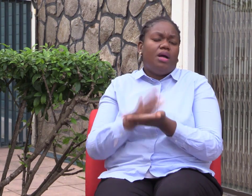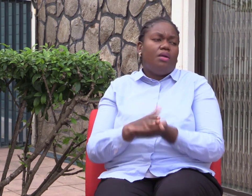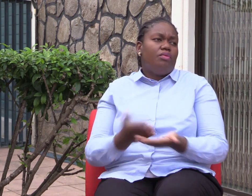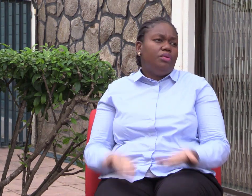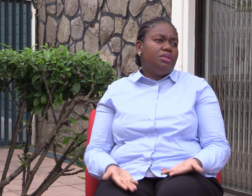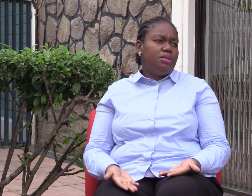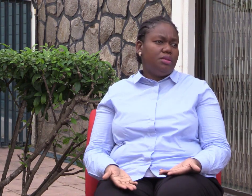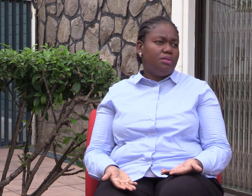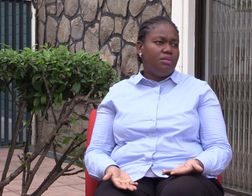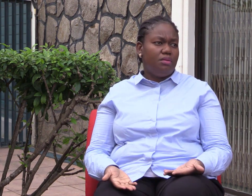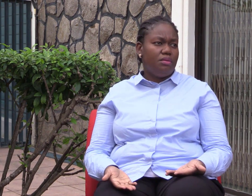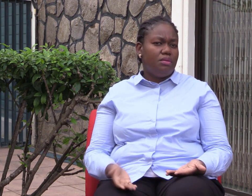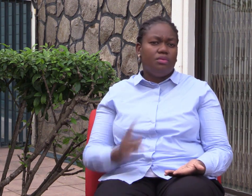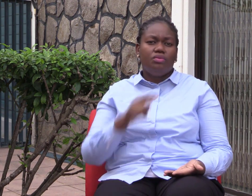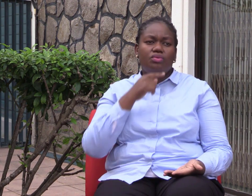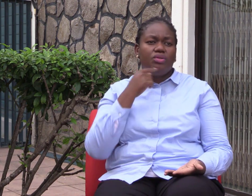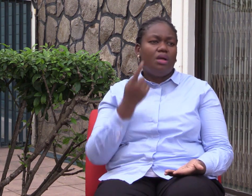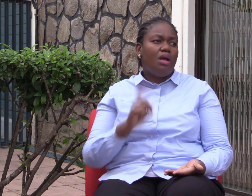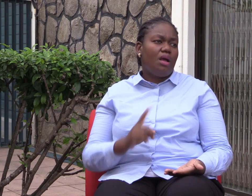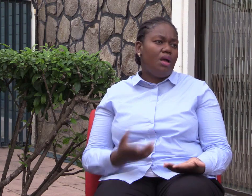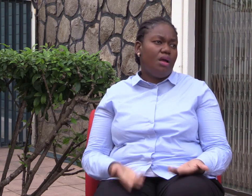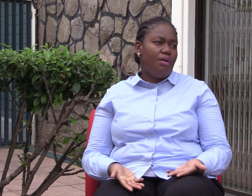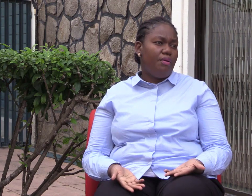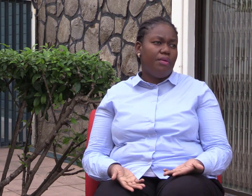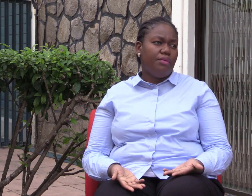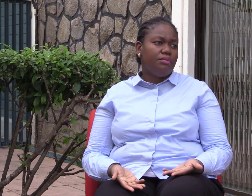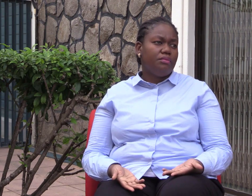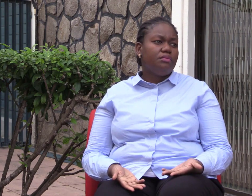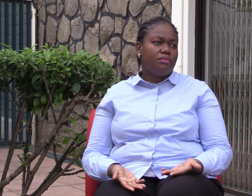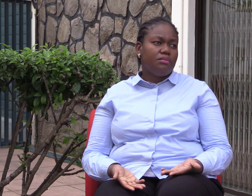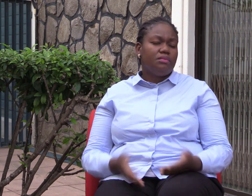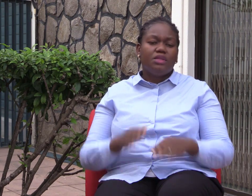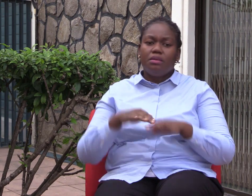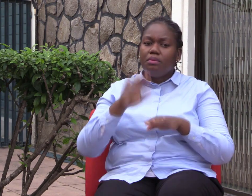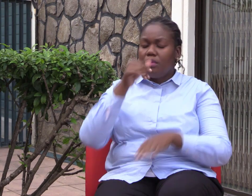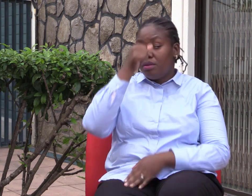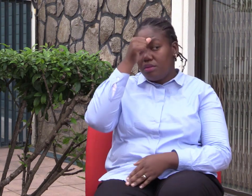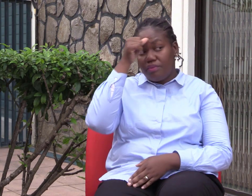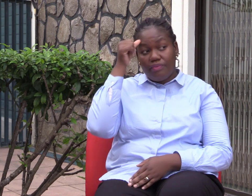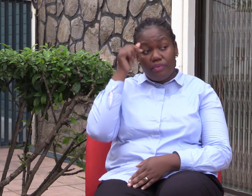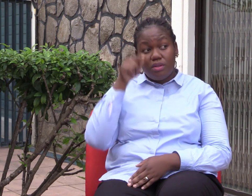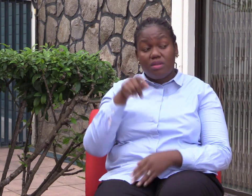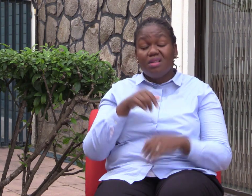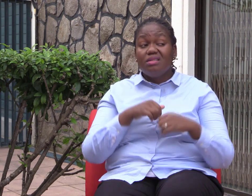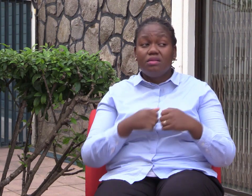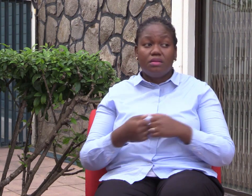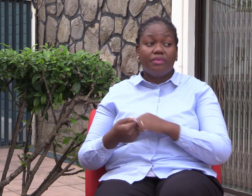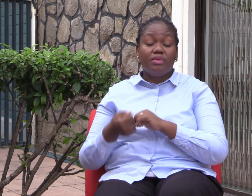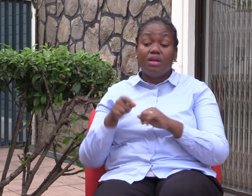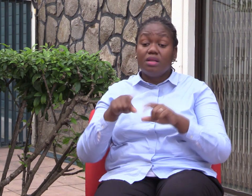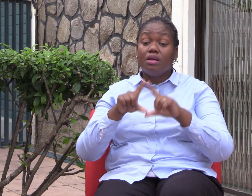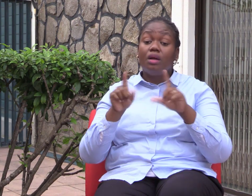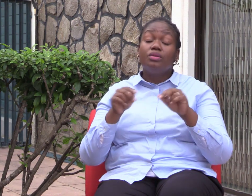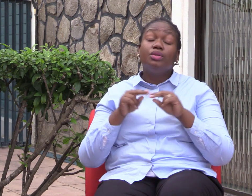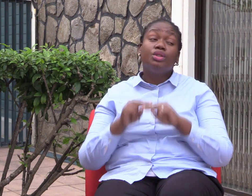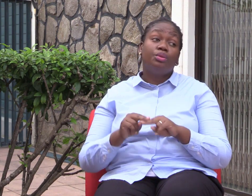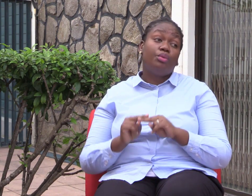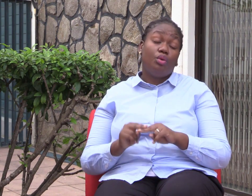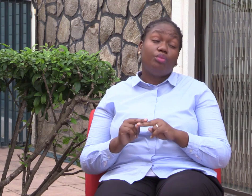Como conseguir esse valor que é para pagar no transporte duas vezes? Dificilmente também conseguimos